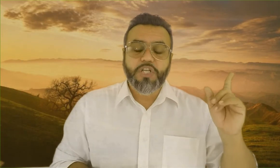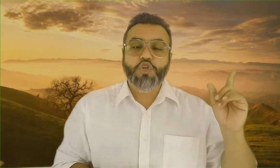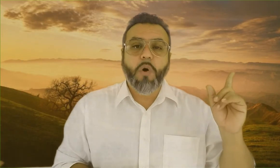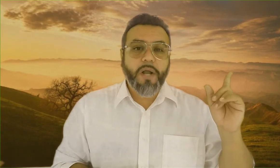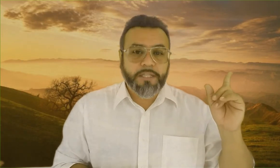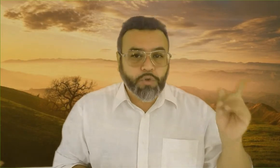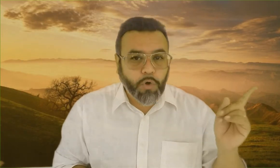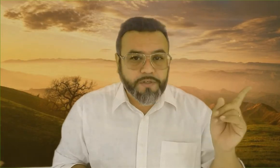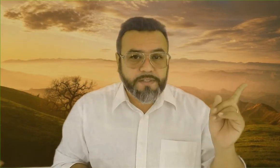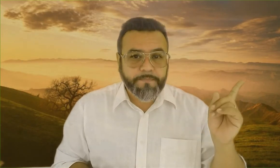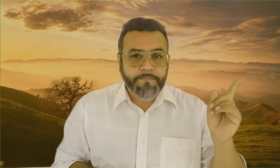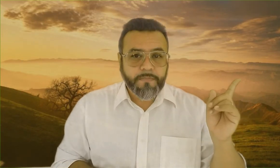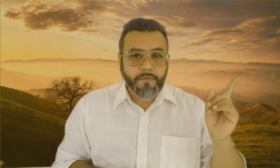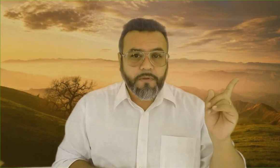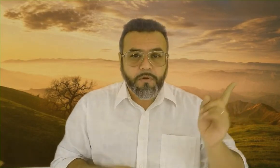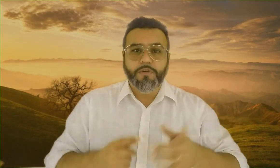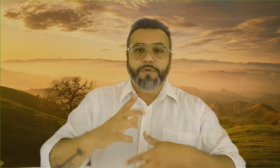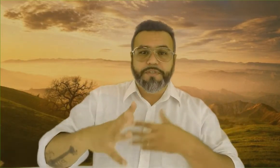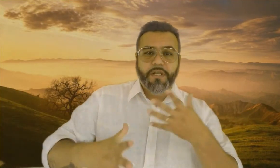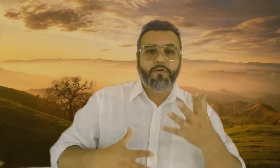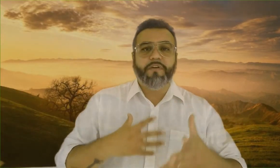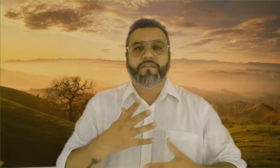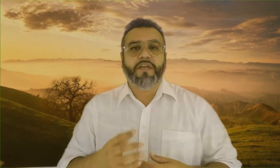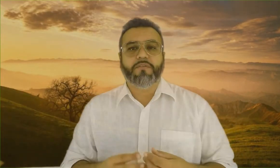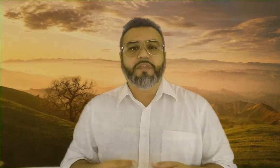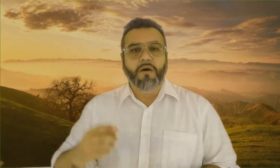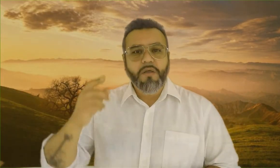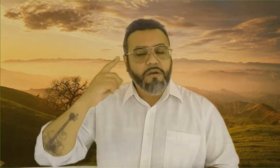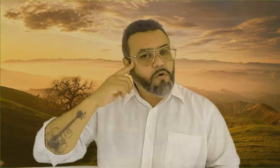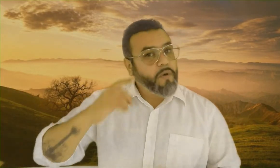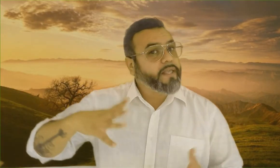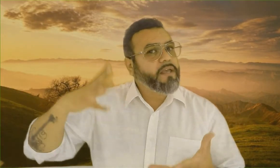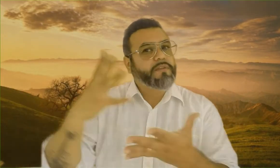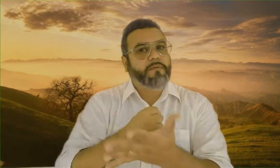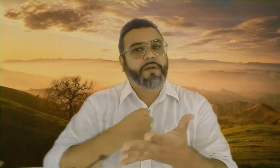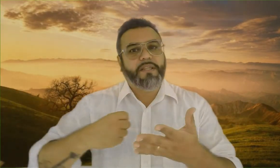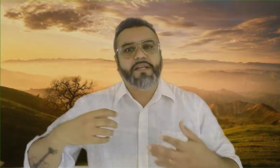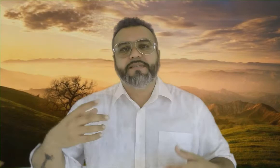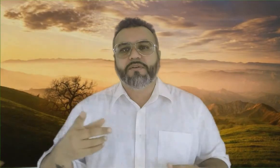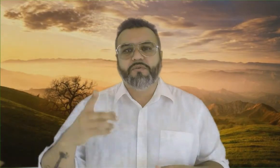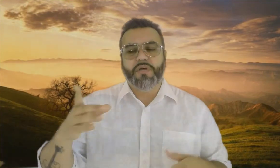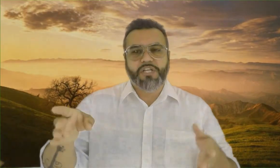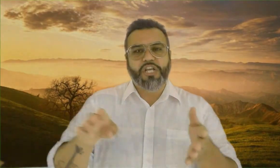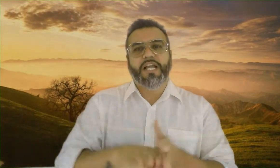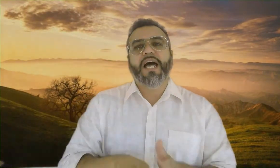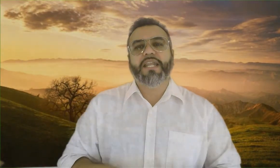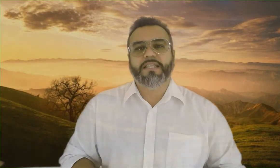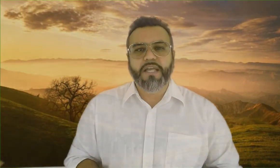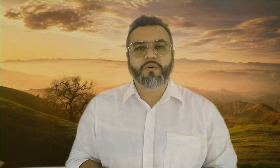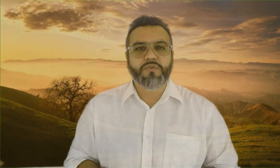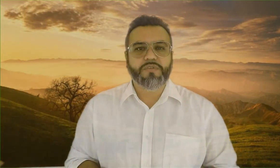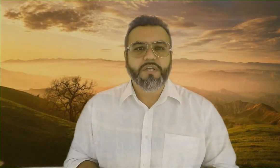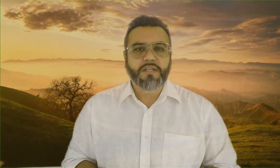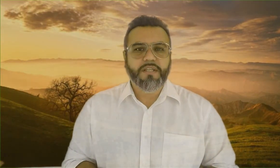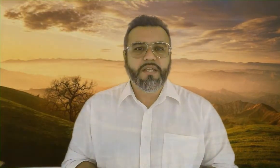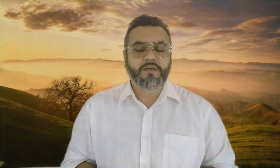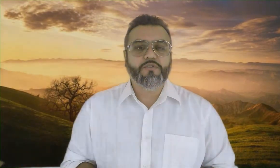João 14, onde eu mostrei como é feito e tal, como é que eu interpreto a questão do chegar a Deus, né? Eu sou o